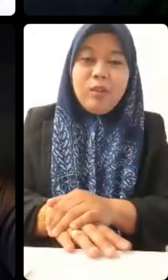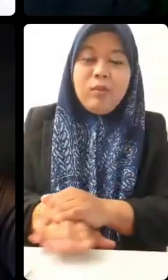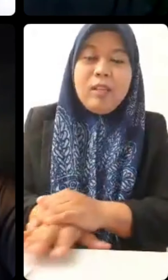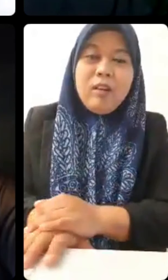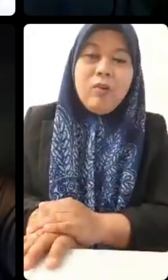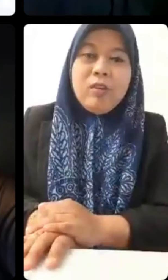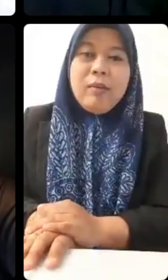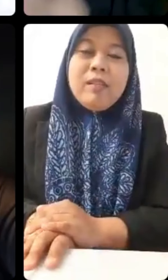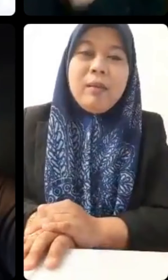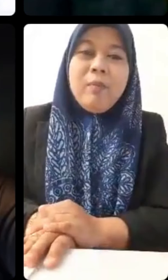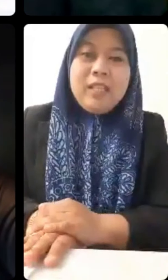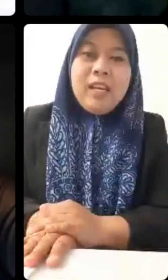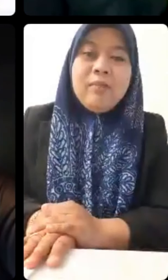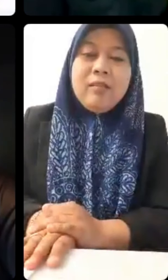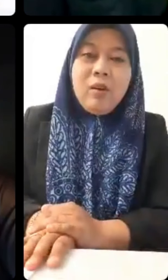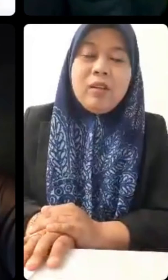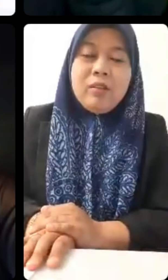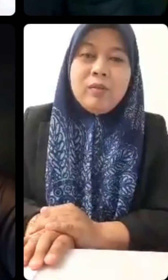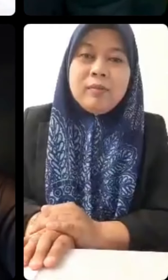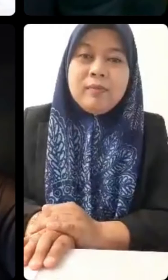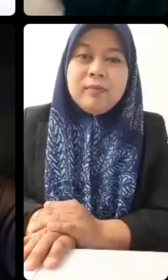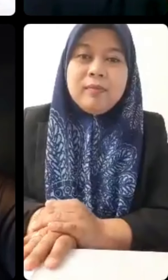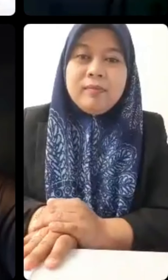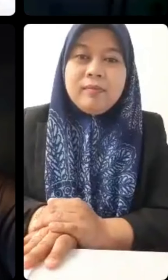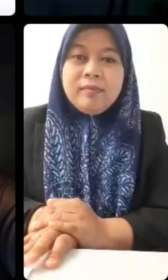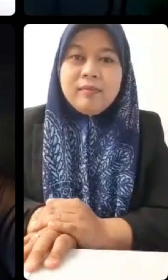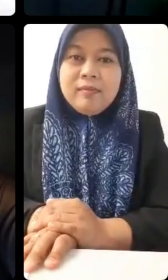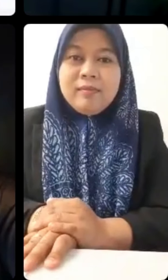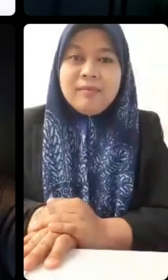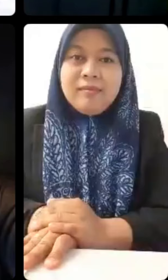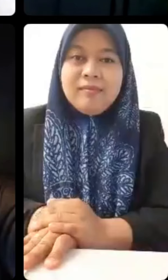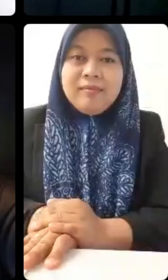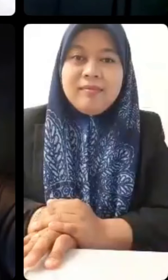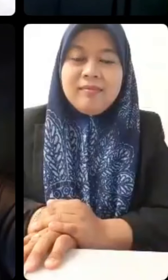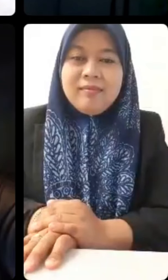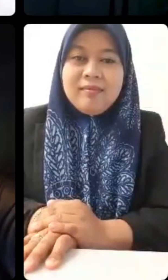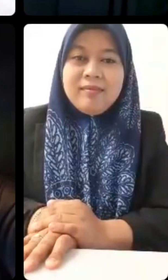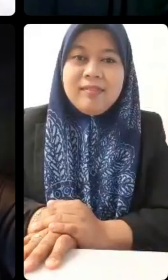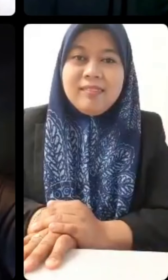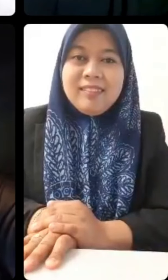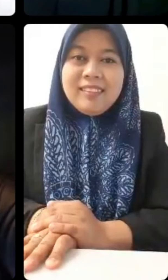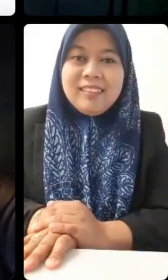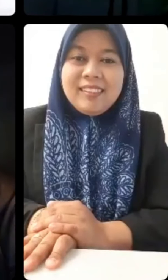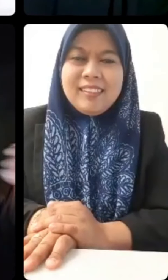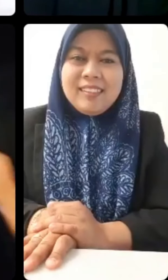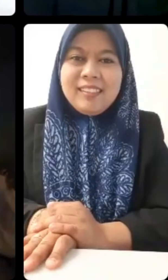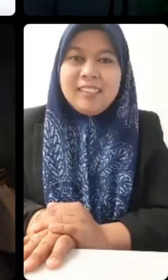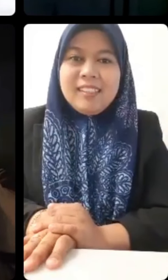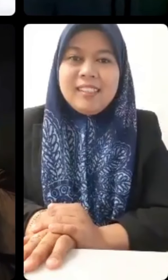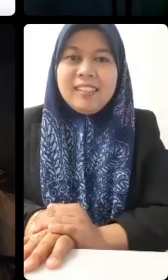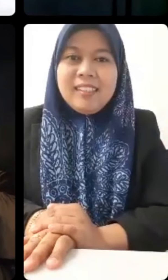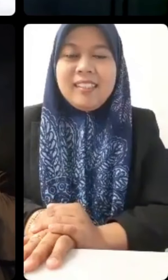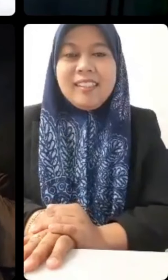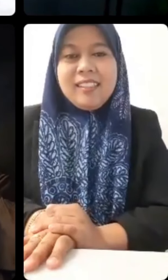ya, betul, banyak follower yang memang support saya dalam TikTok itu. Baiklah, selepas Cik Anis mula